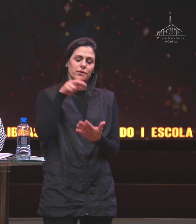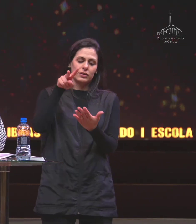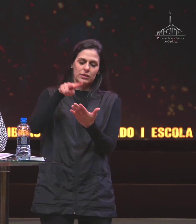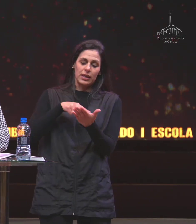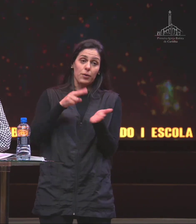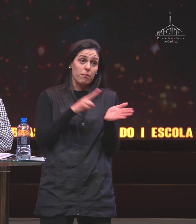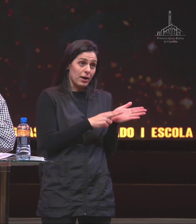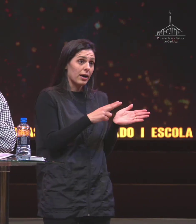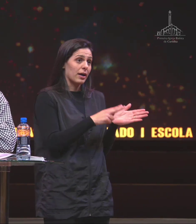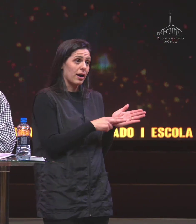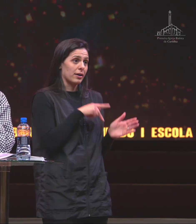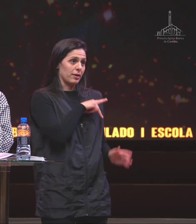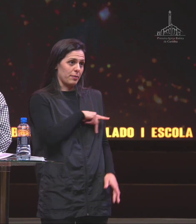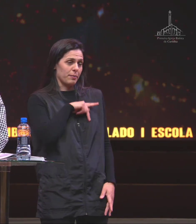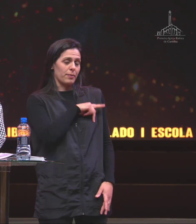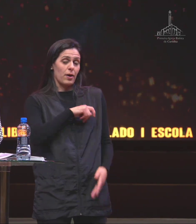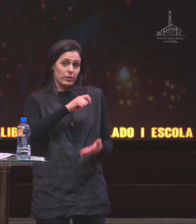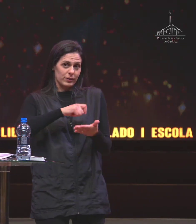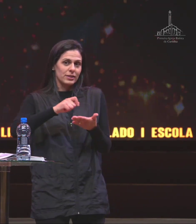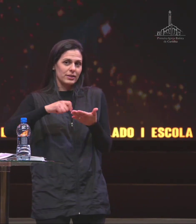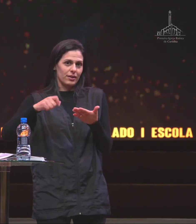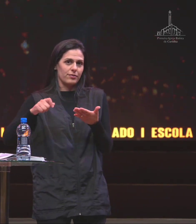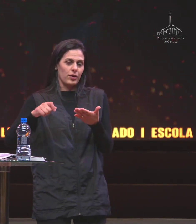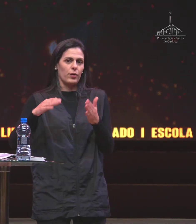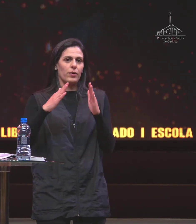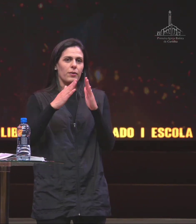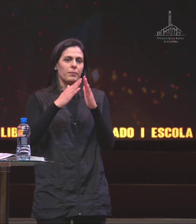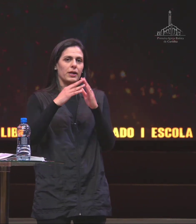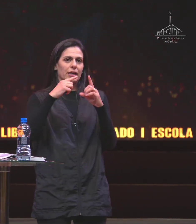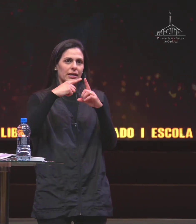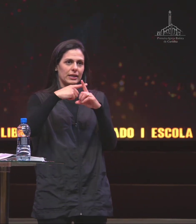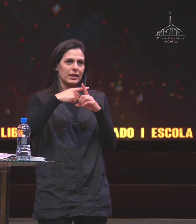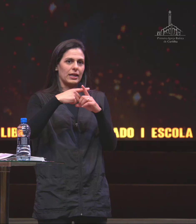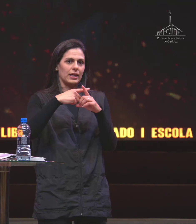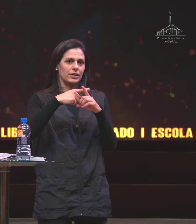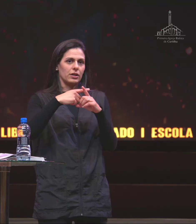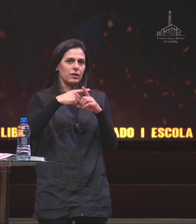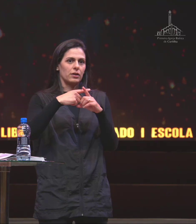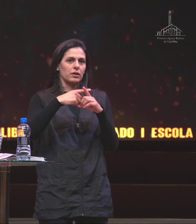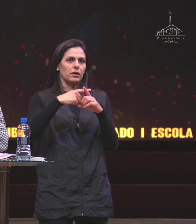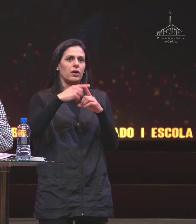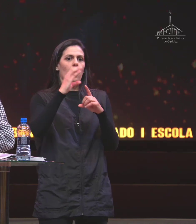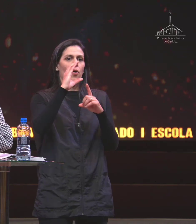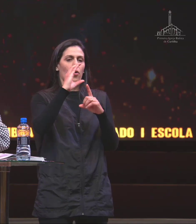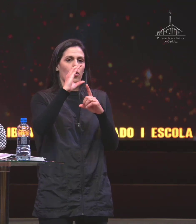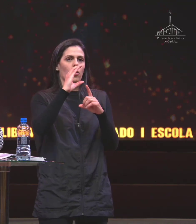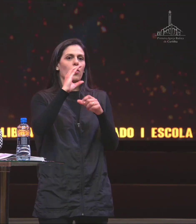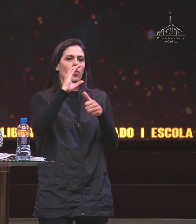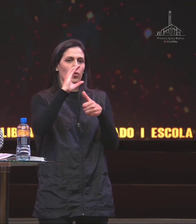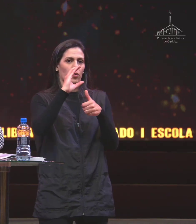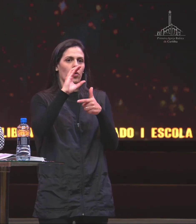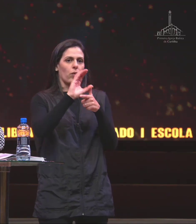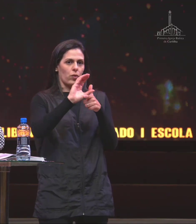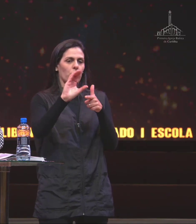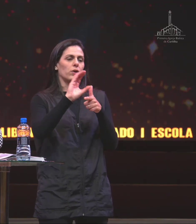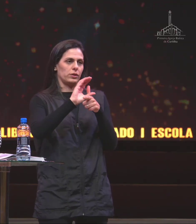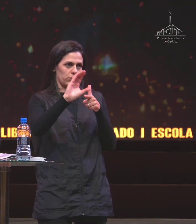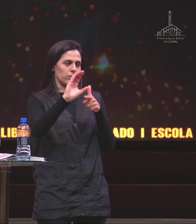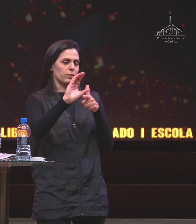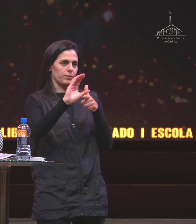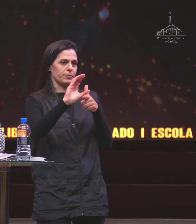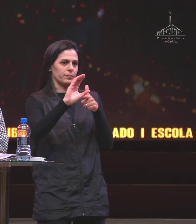das nossas atividades favoritas era mandar a carta uma para outra. Gente, era muito legal e demorava, né? E a